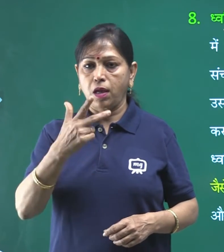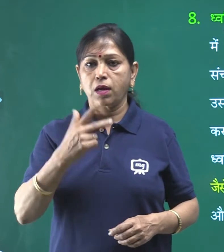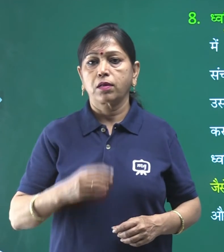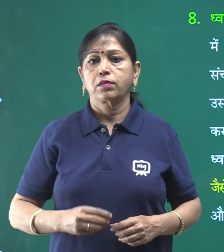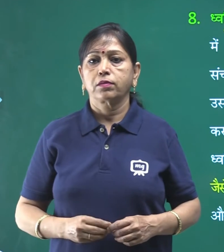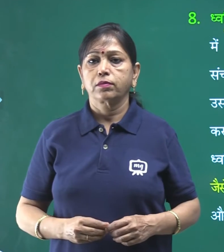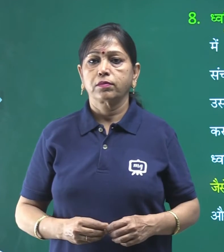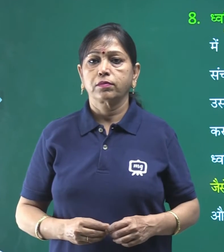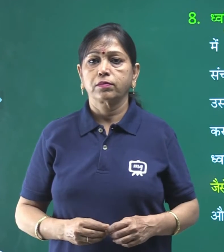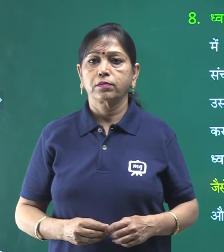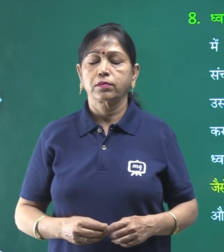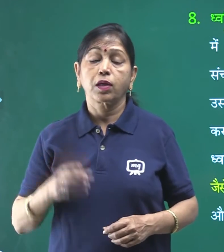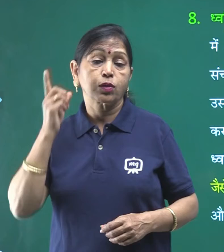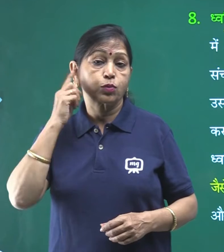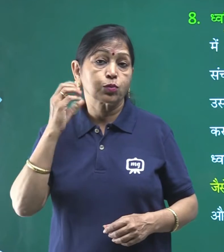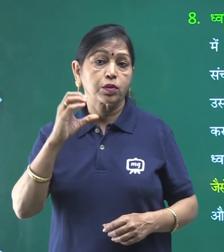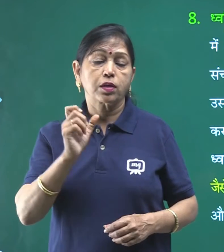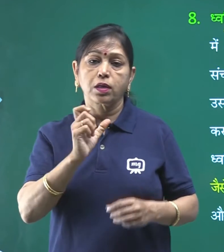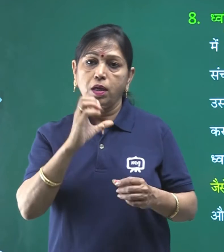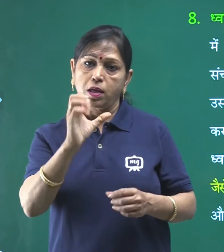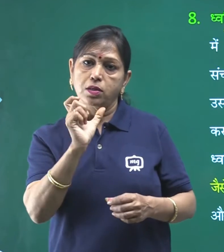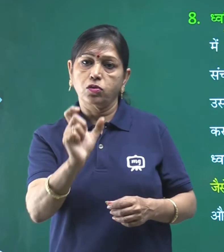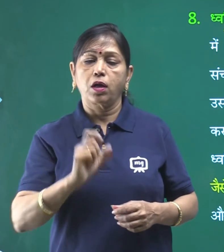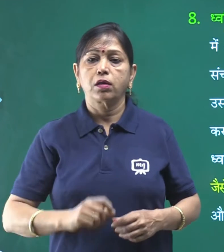8 ध्वनि की चाल